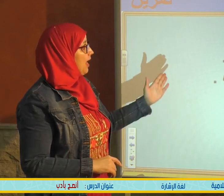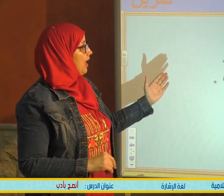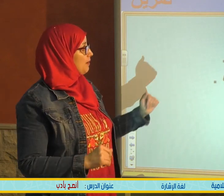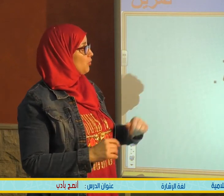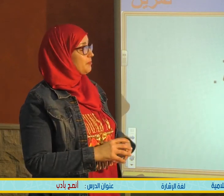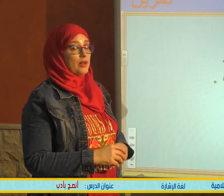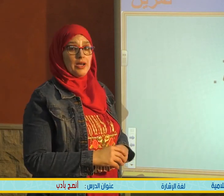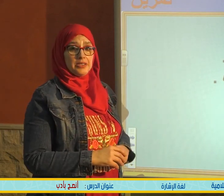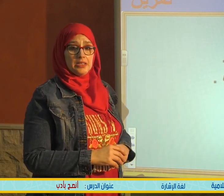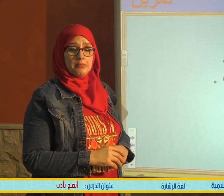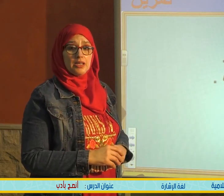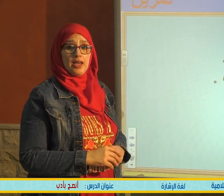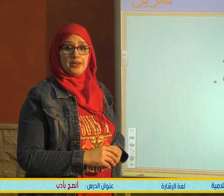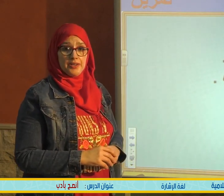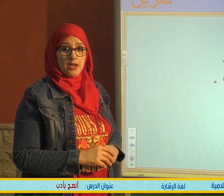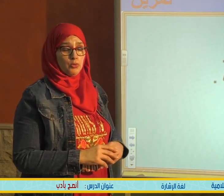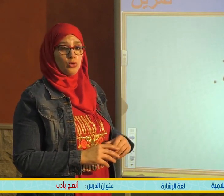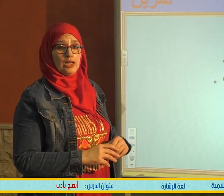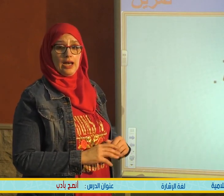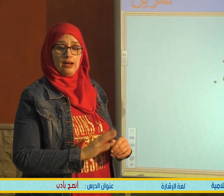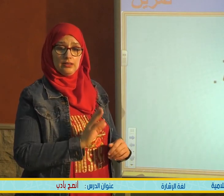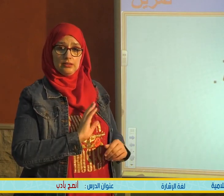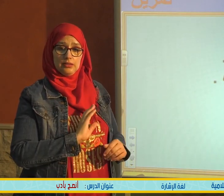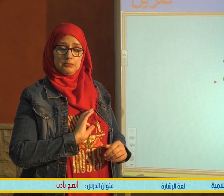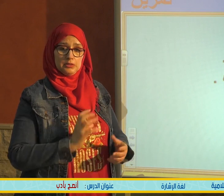أبو إبراهيم كان يعبد الله،